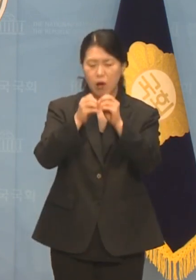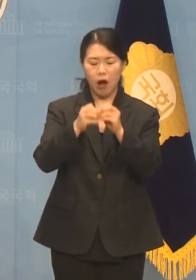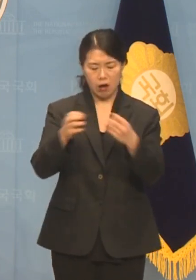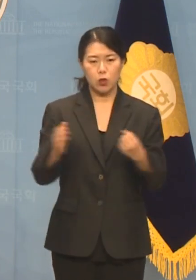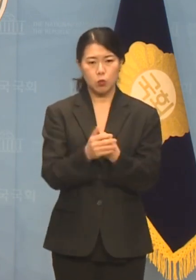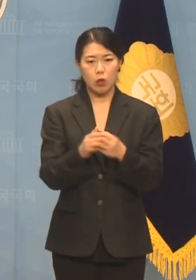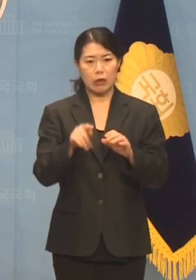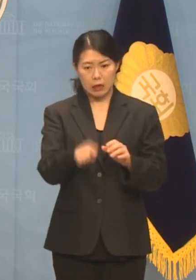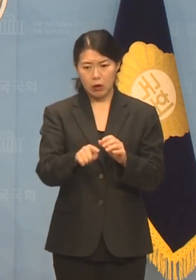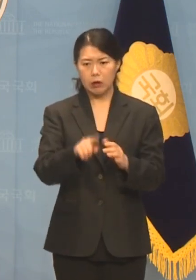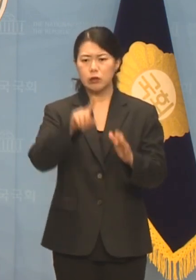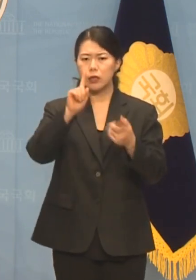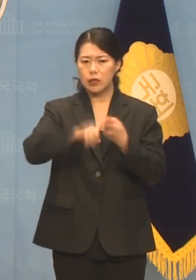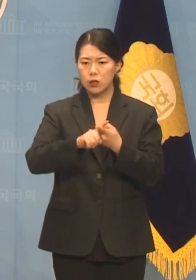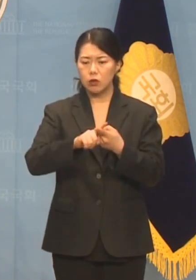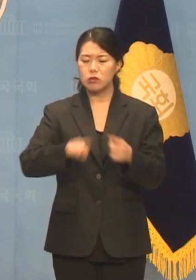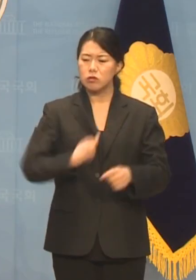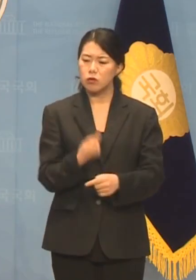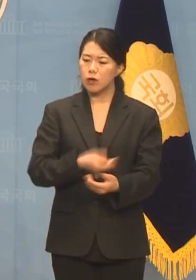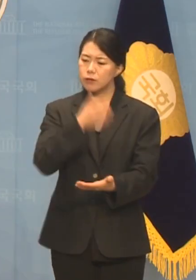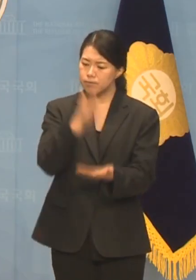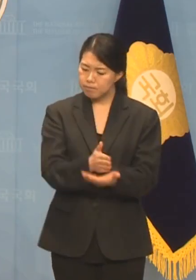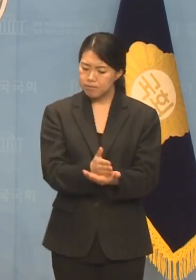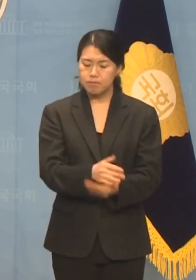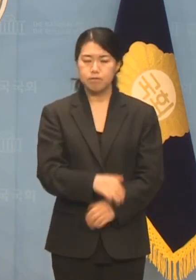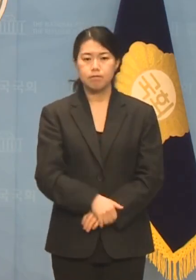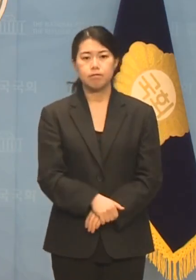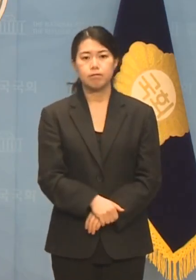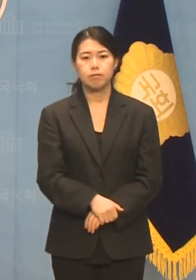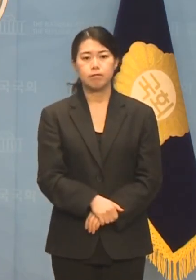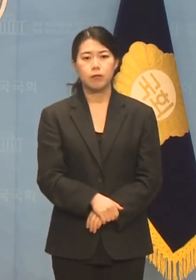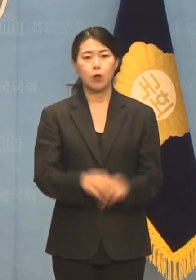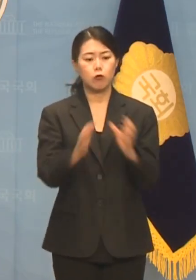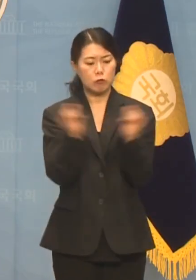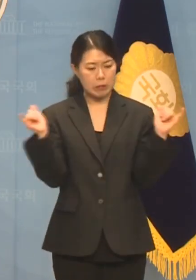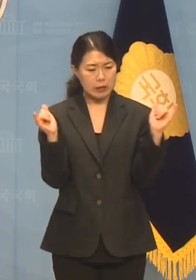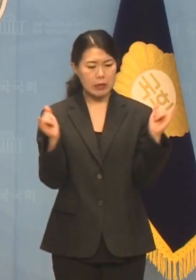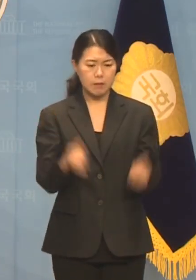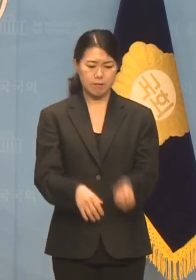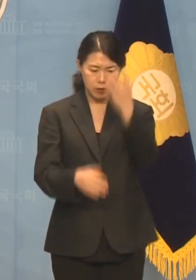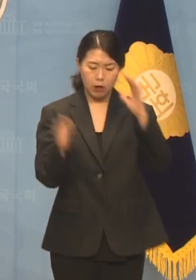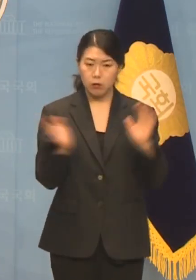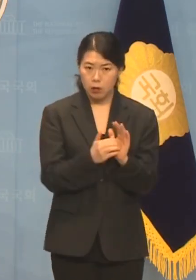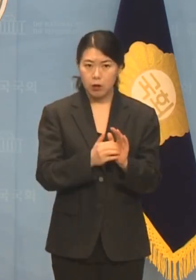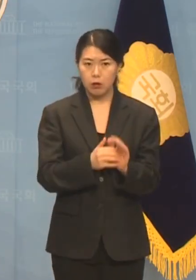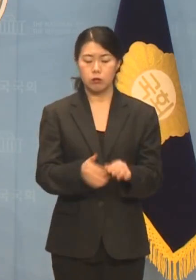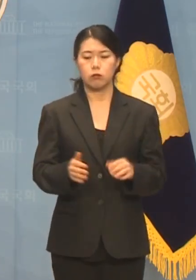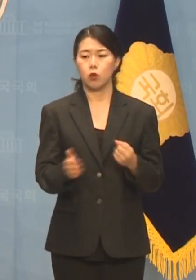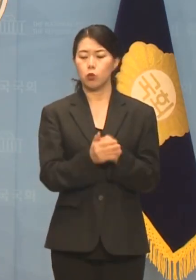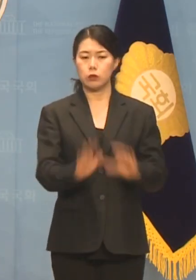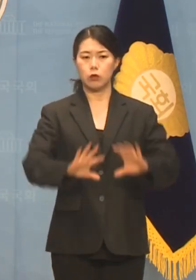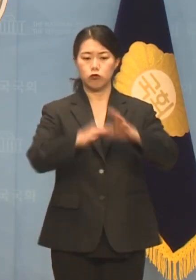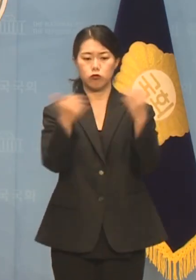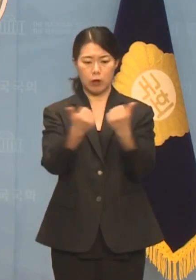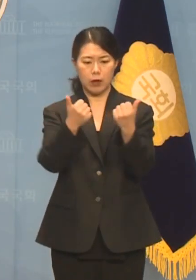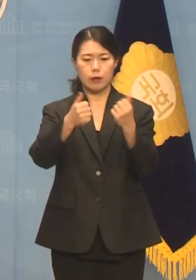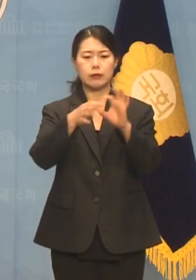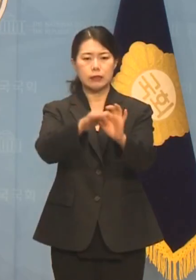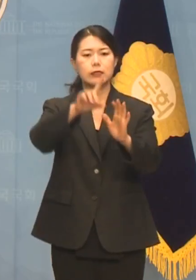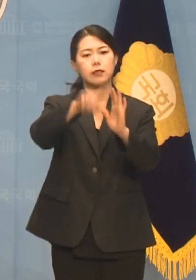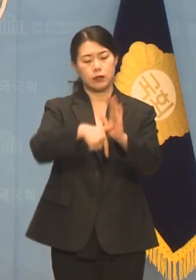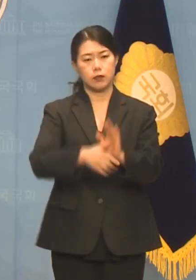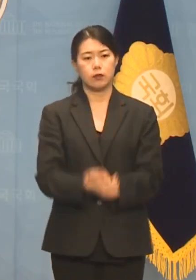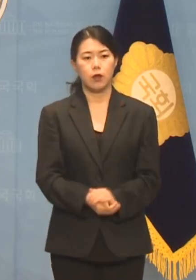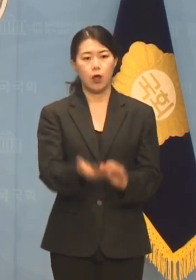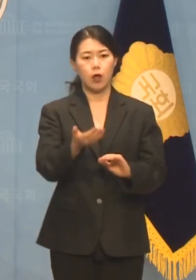지정 행위를 스스로 중단해야 합니다. 국민이 이겼습니다. 이제는 국회의 시간입니다.